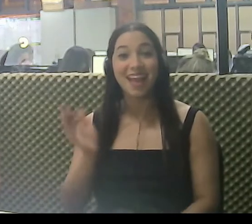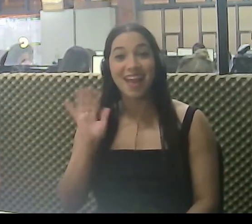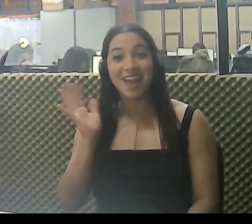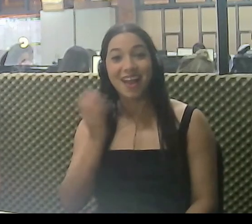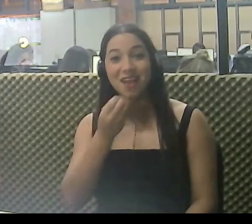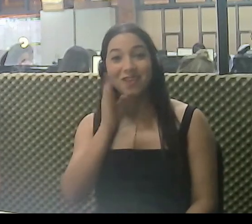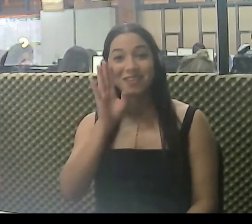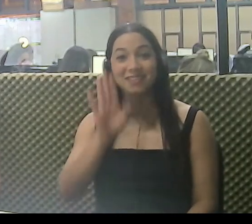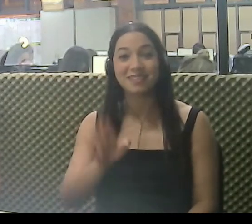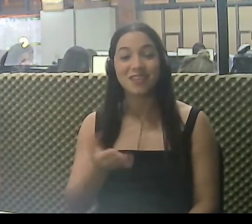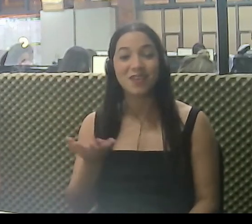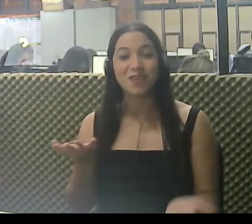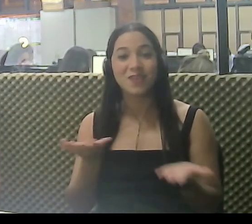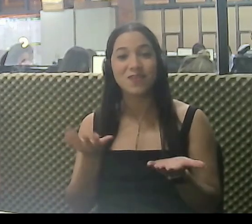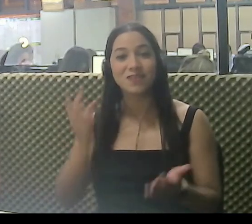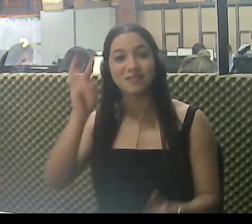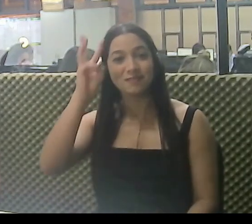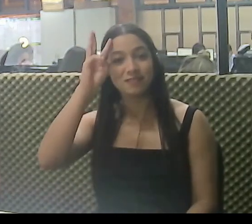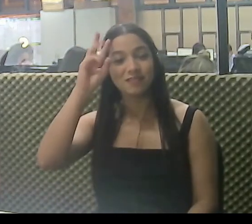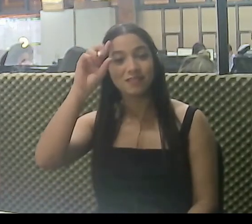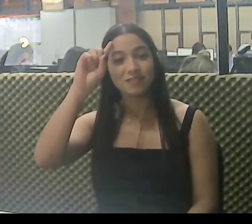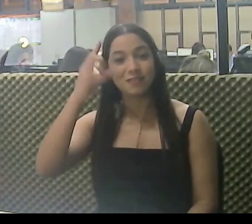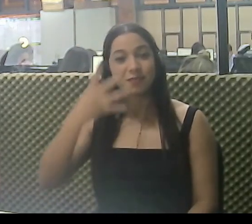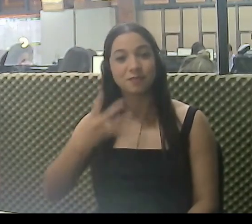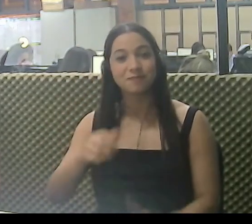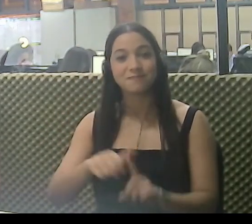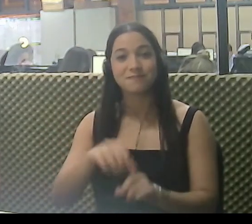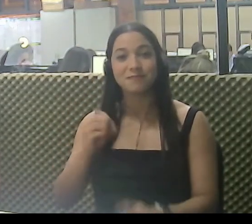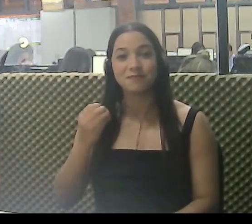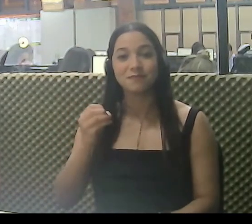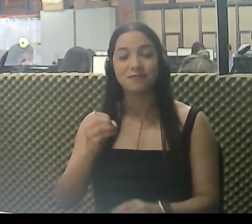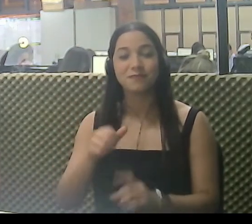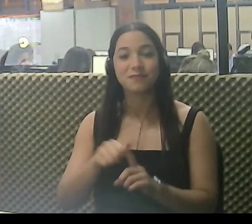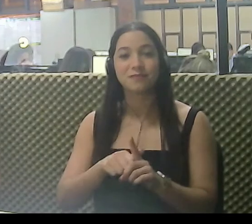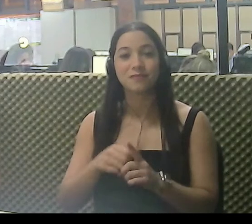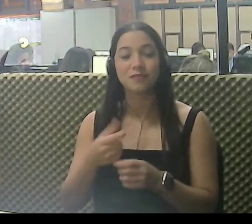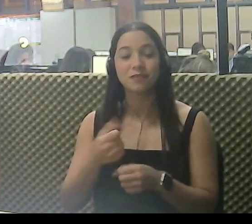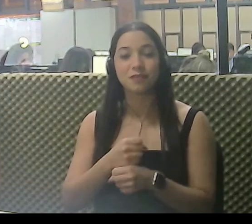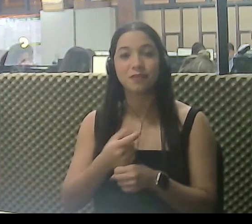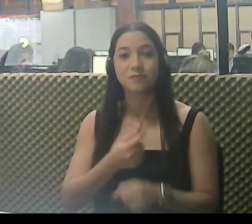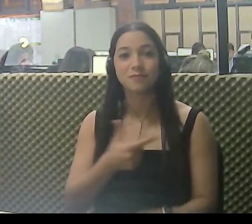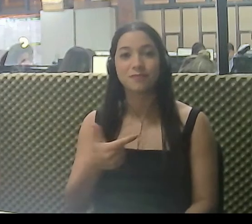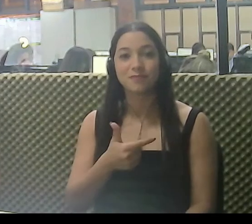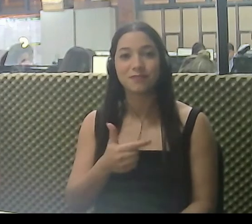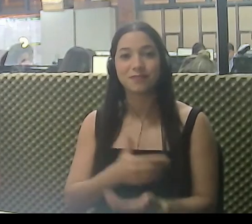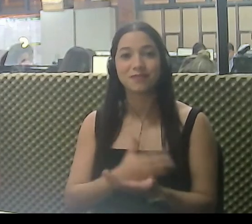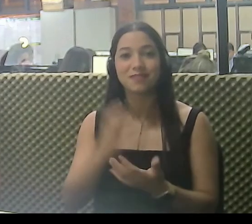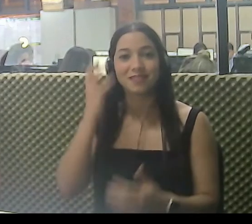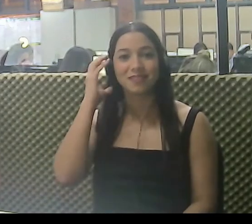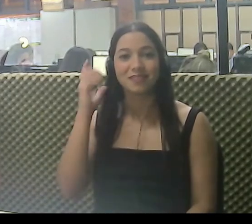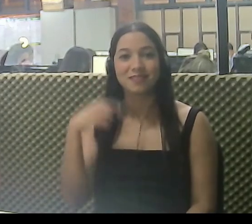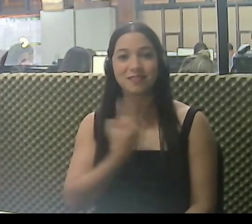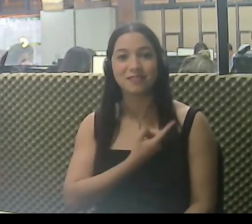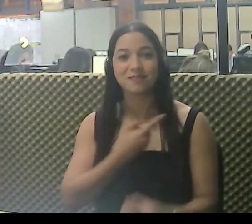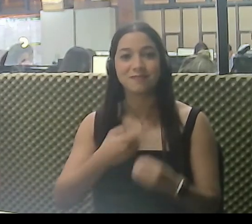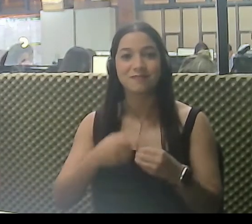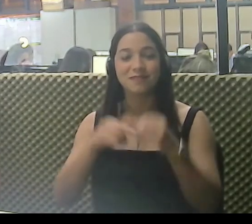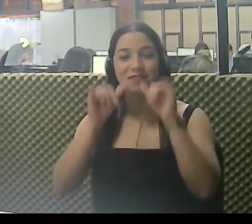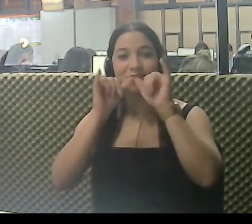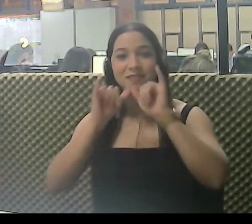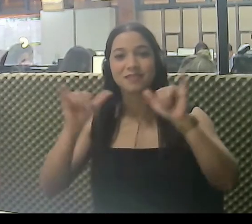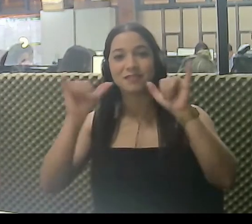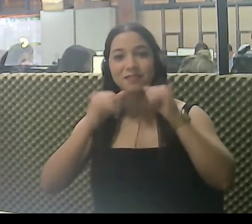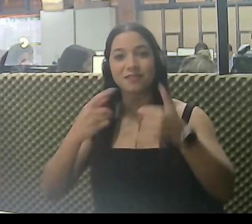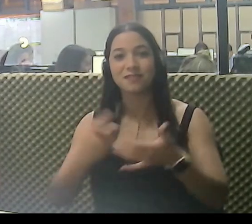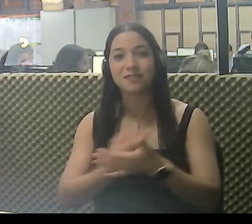Olá, boa tarde. Hoje é terça-feira, dia 4 de outubro de 2022. Está no ar a Rádio Nossa Cidade com um boletim de notícias sobre o